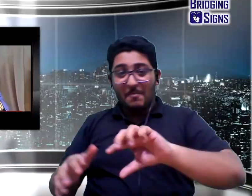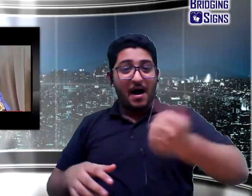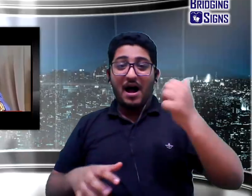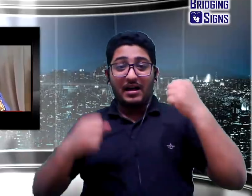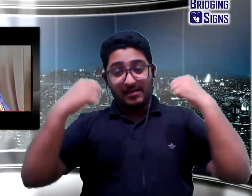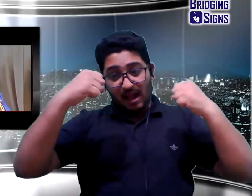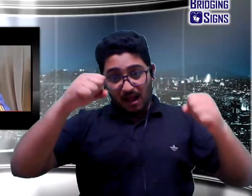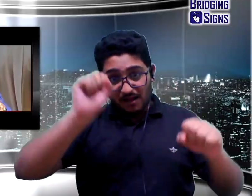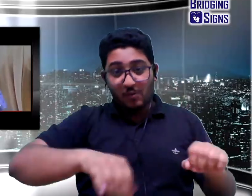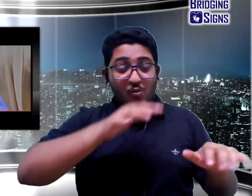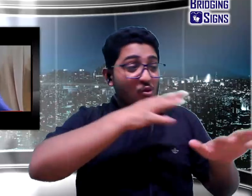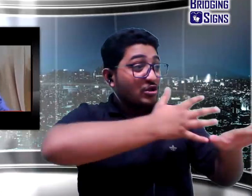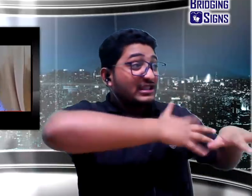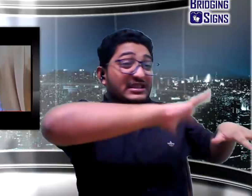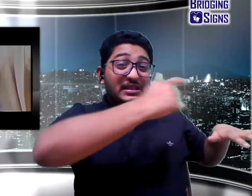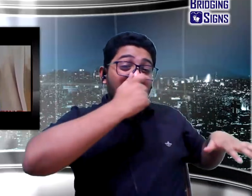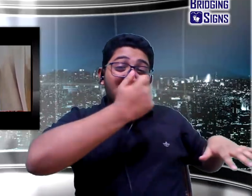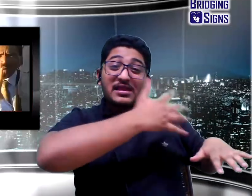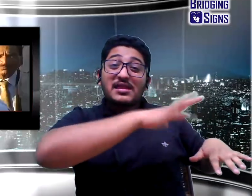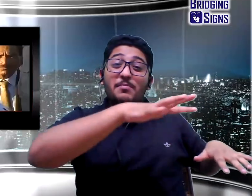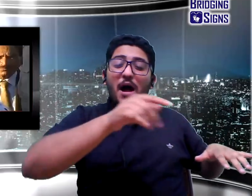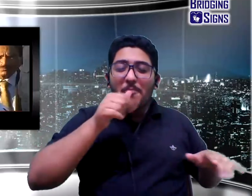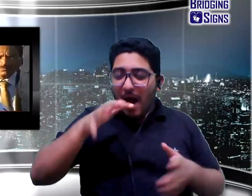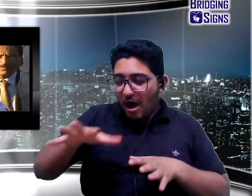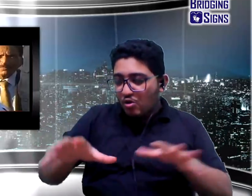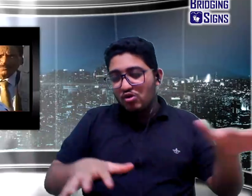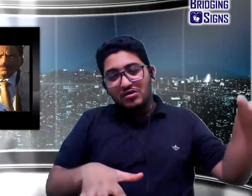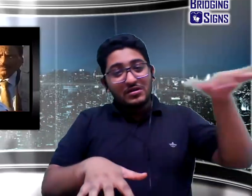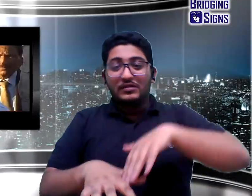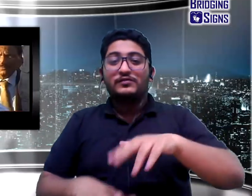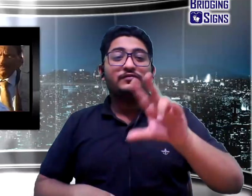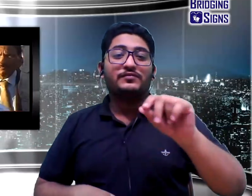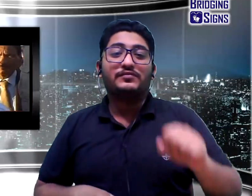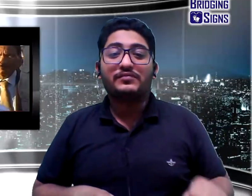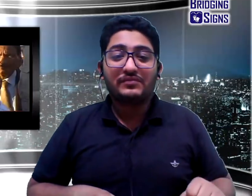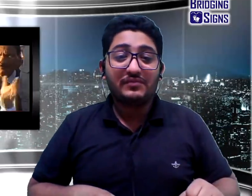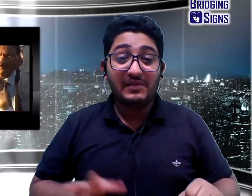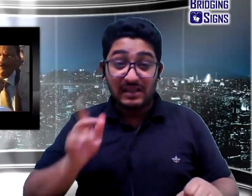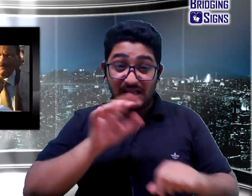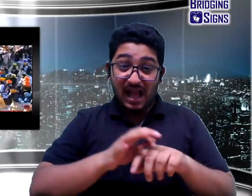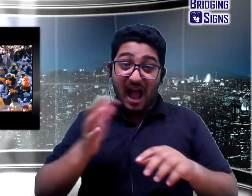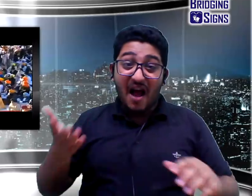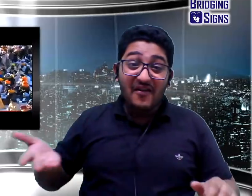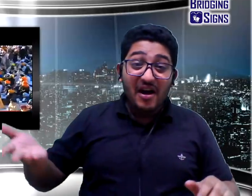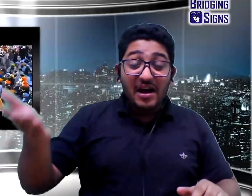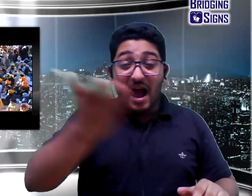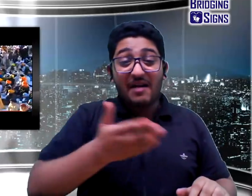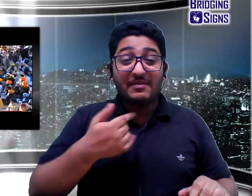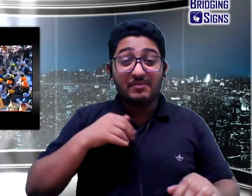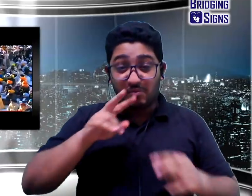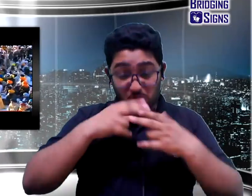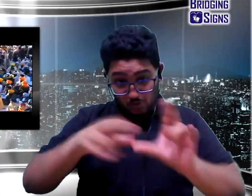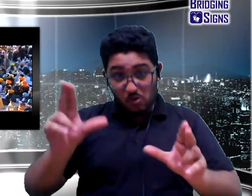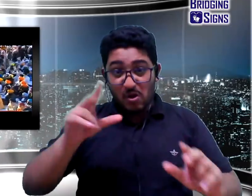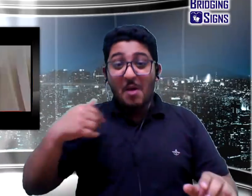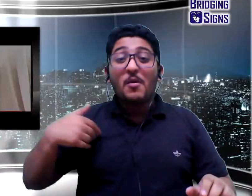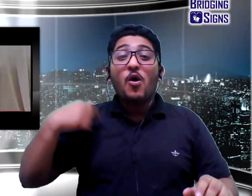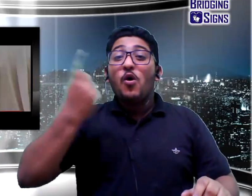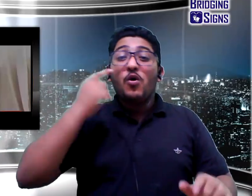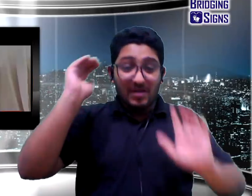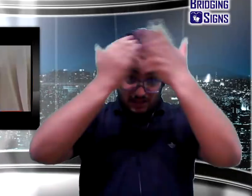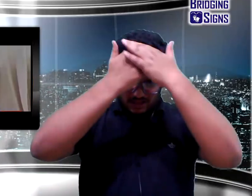नहीं गिरता, कभी कोई समंदर किसी दरिया में नहीं गिरता। इस करके मैं नवजोत सिंह